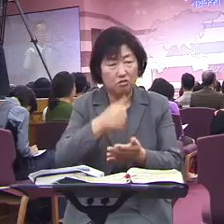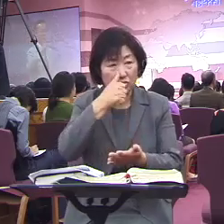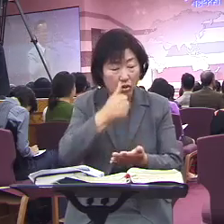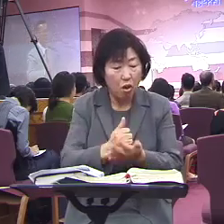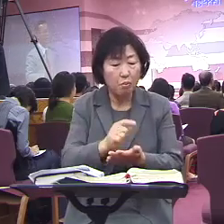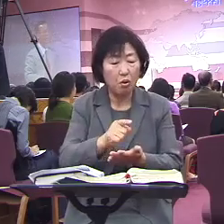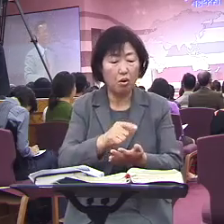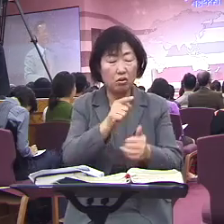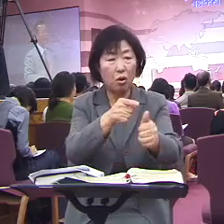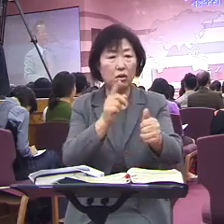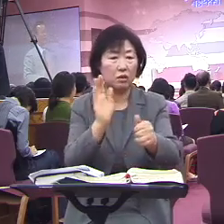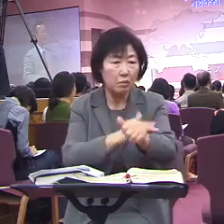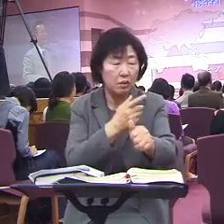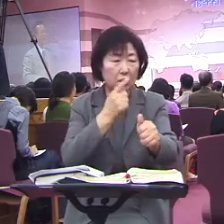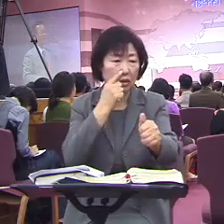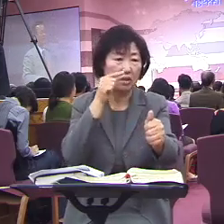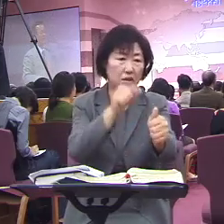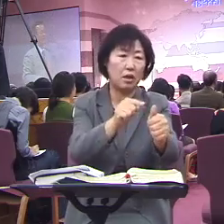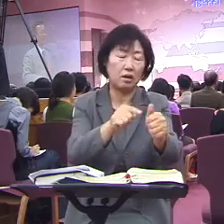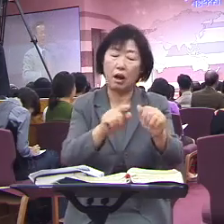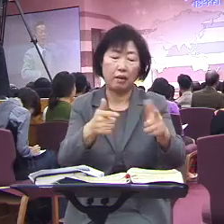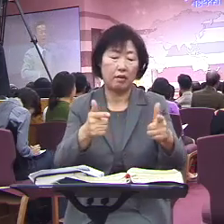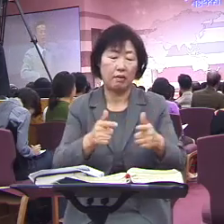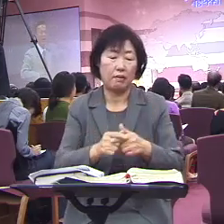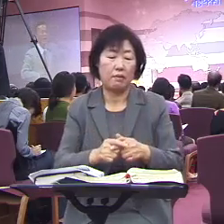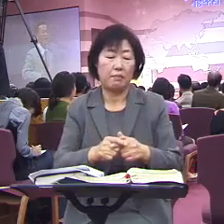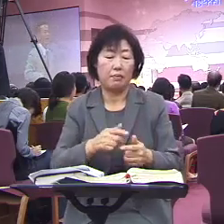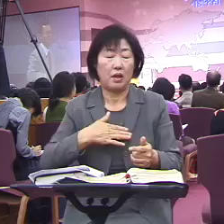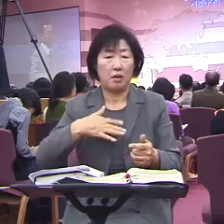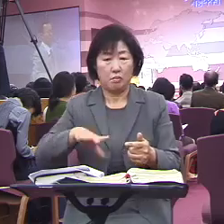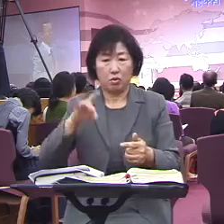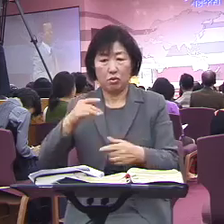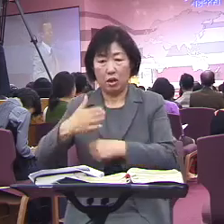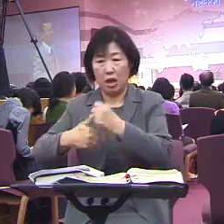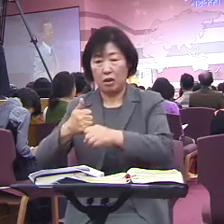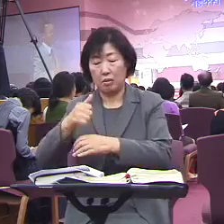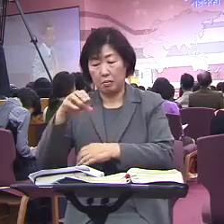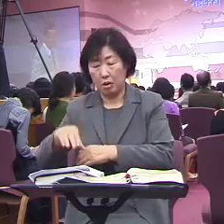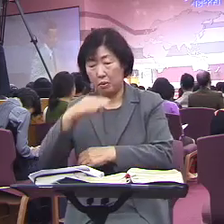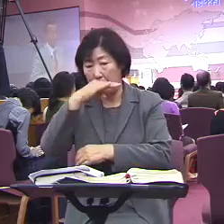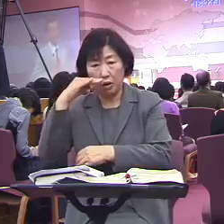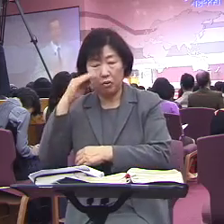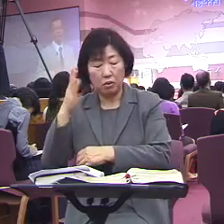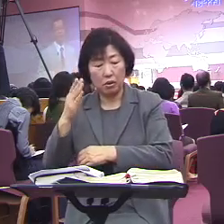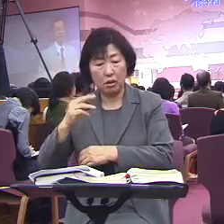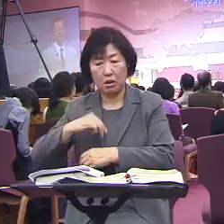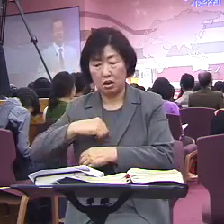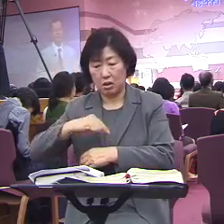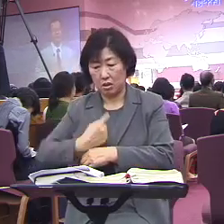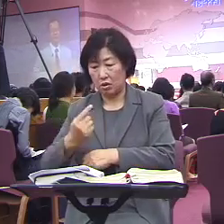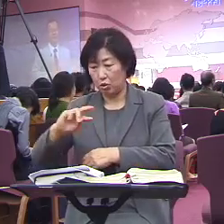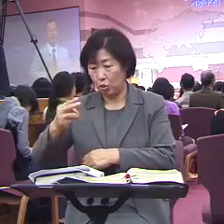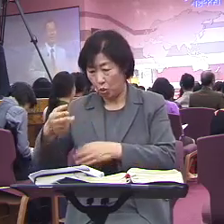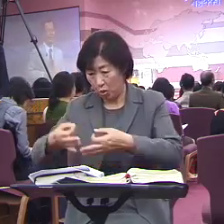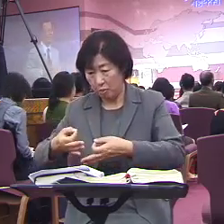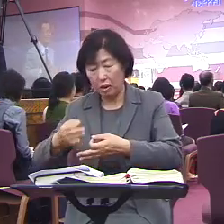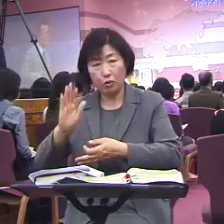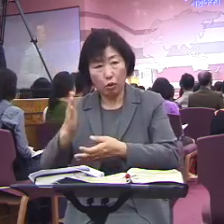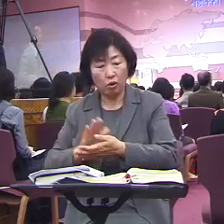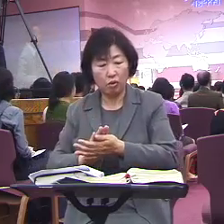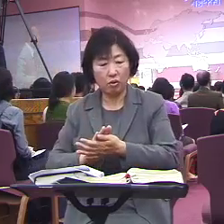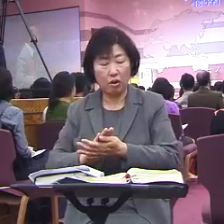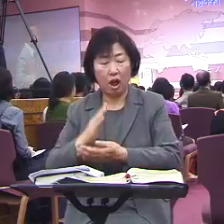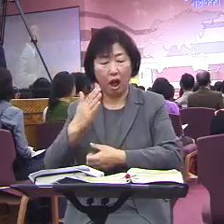잘못돼서 이렇게 지적하는 게 아닙니다. 내가 먼저 하나님 앞에 바로 섰는가, 나 자신을 돌아봐야 되는 것입니다. 하나님